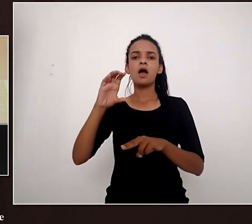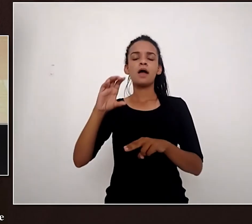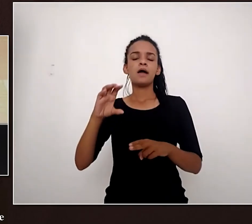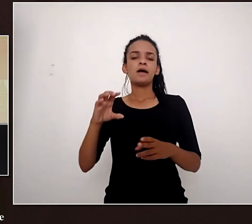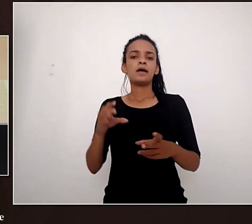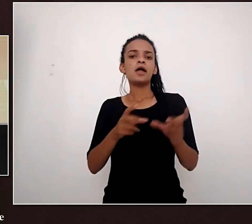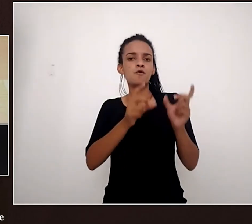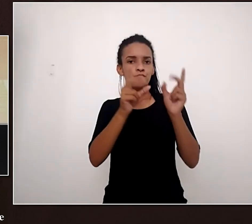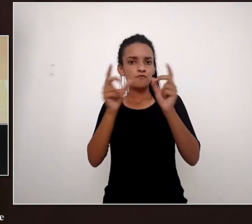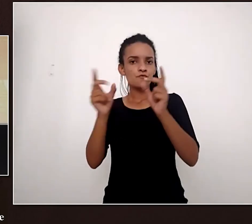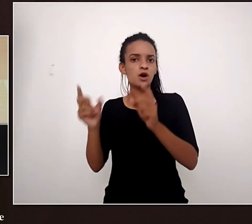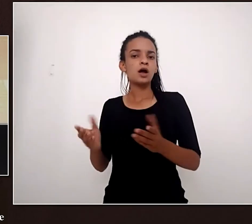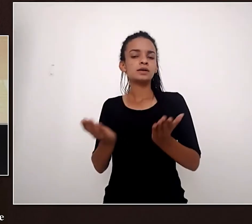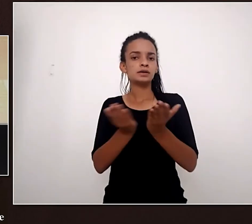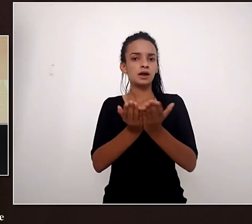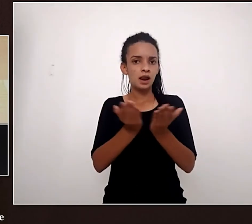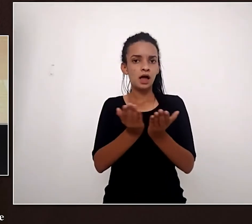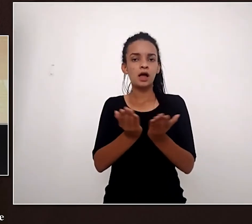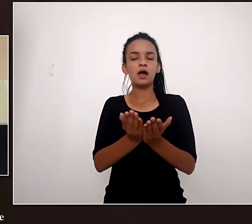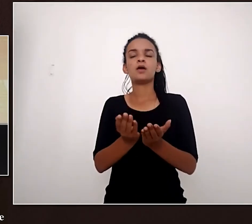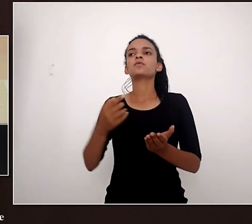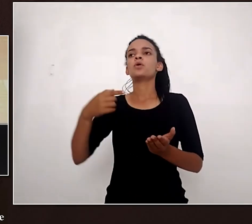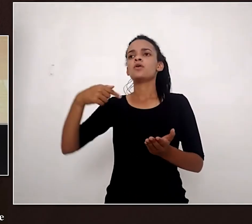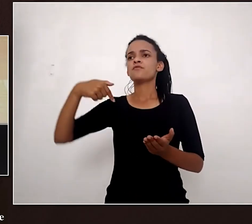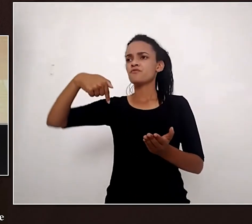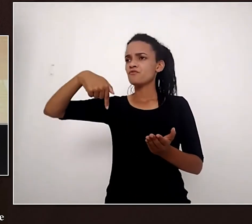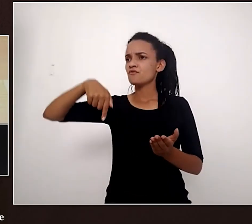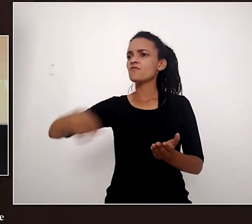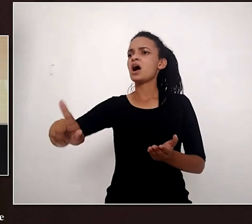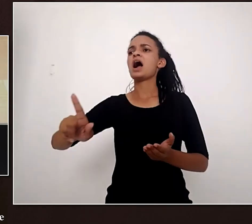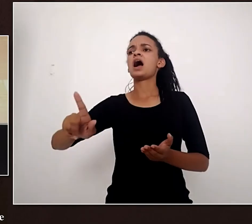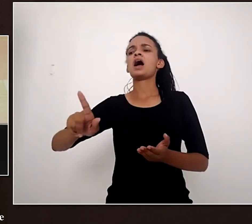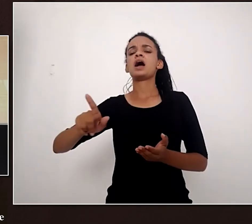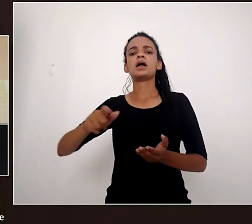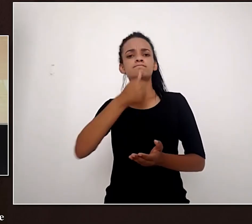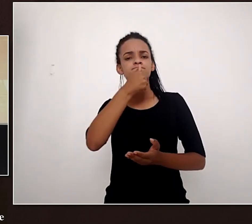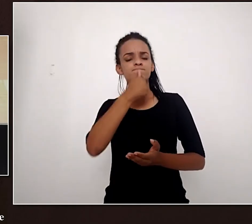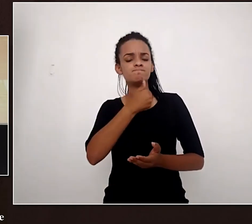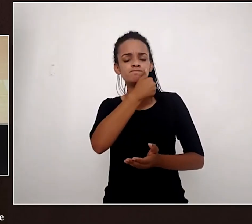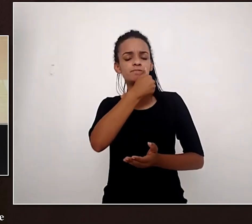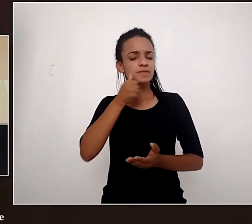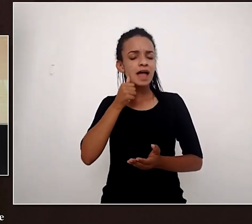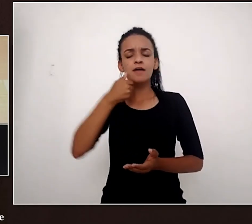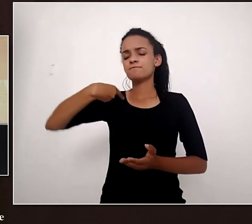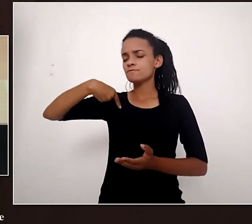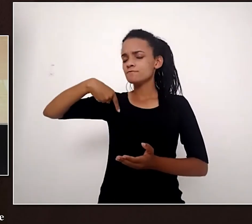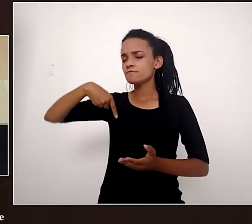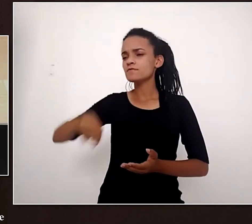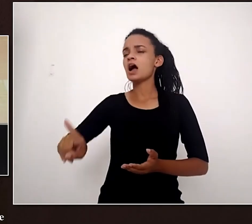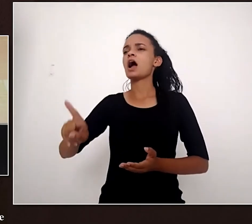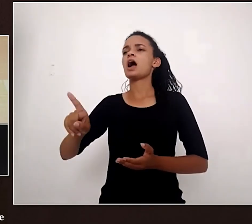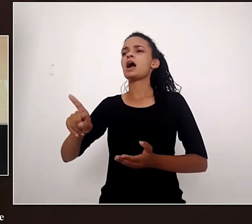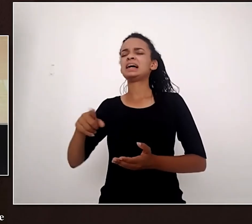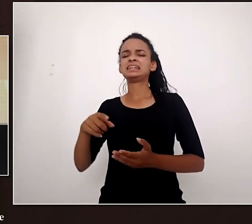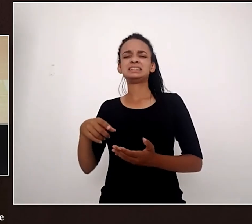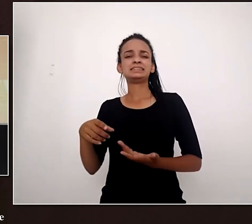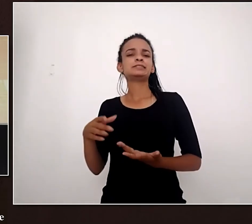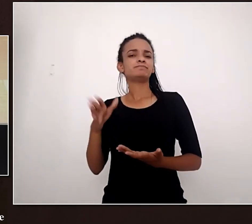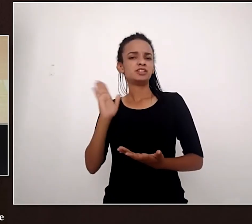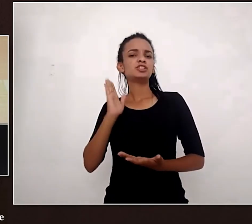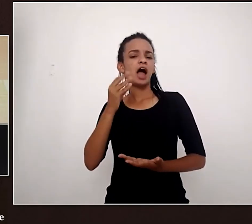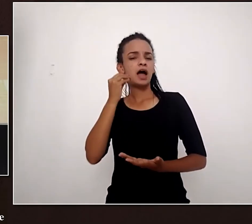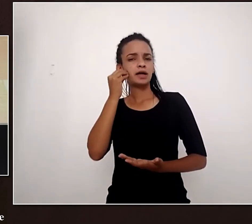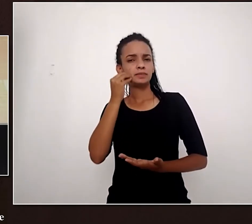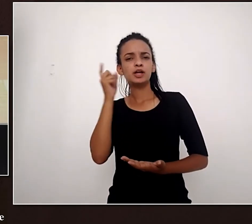própria vontade. Eles se sacrificam, mesmo vivendo no meio de situações hostis, mas eles